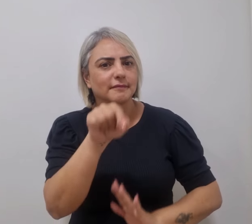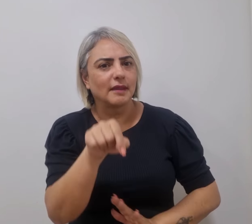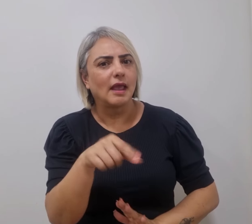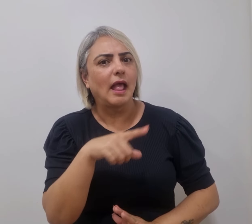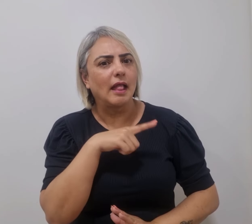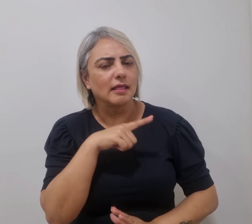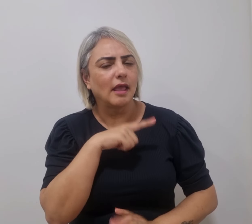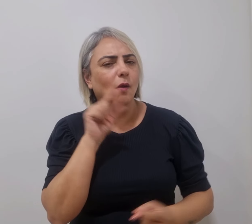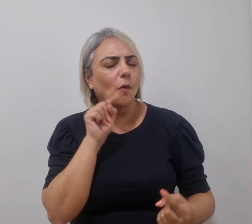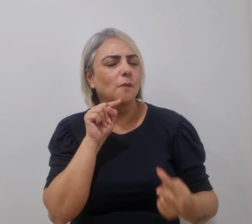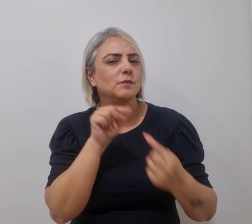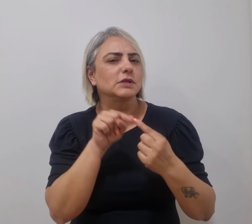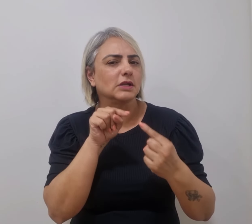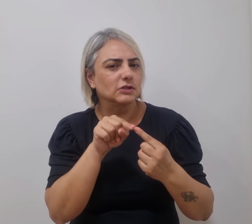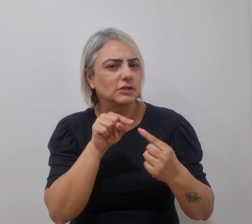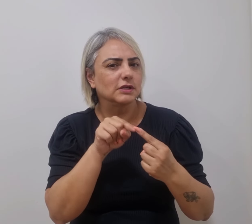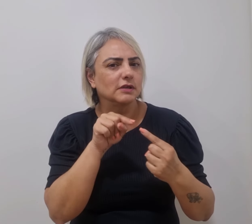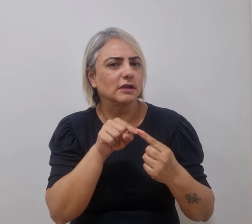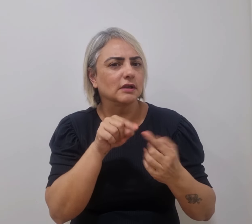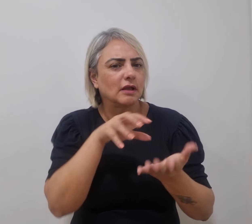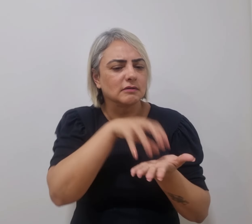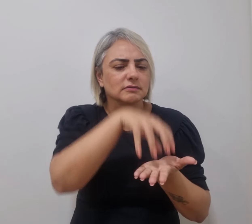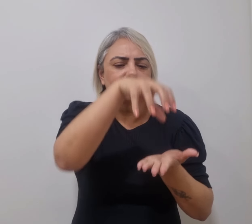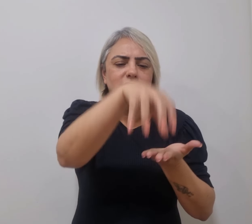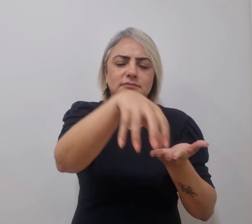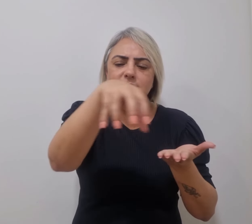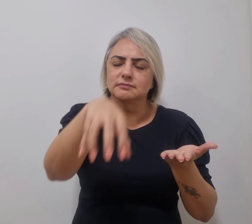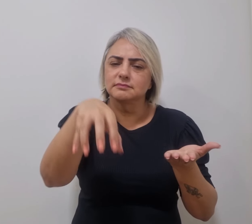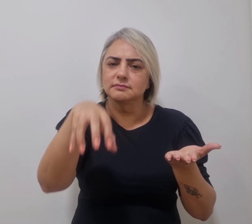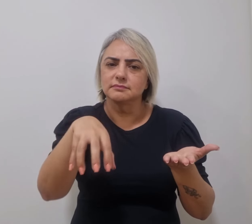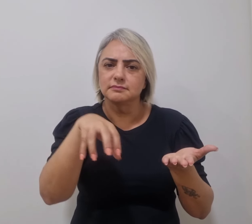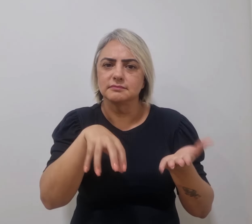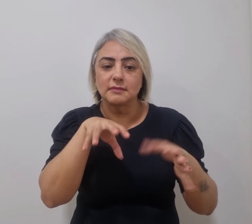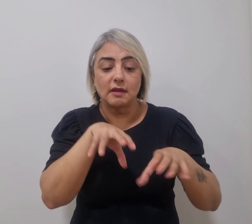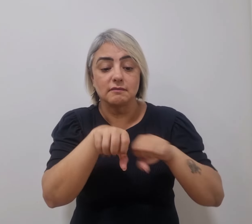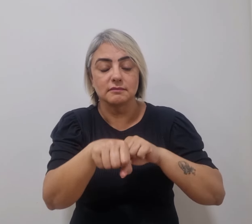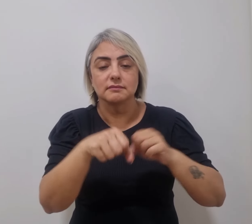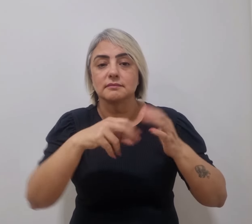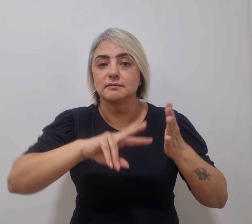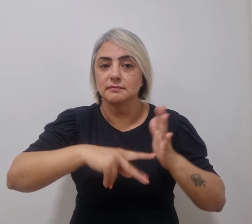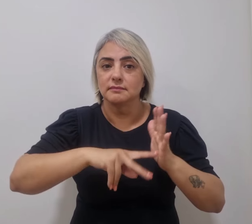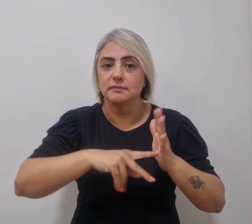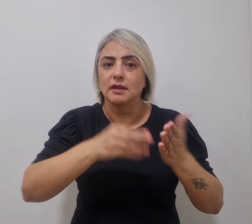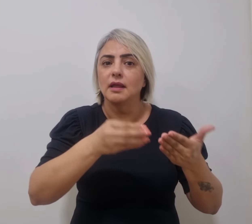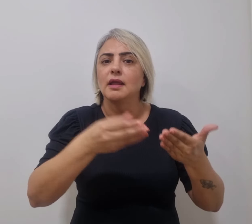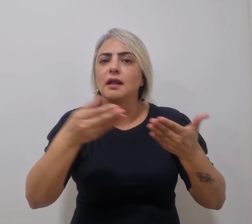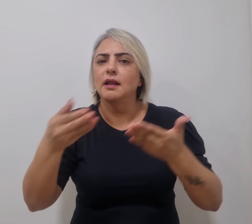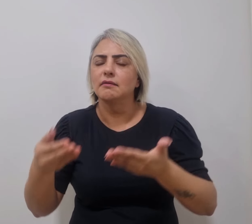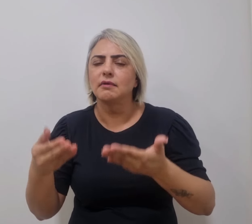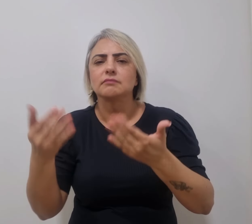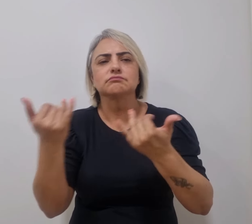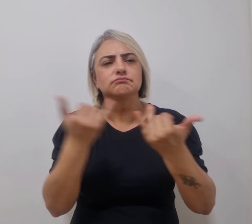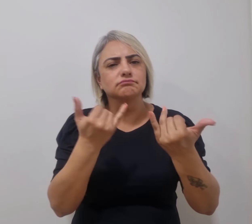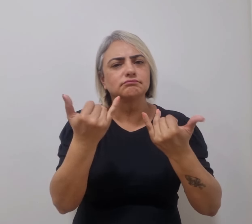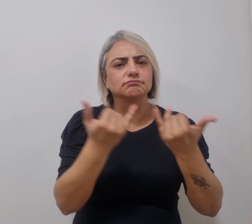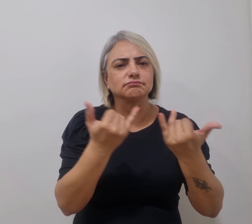por objetivo descentralizar a formação sindical e levar informação para a categoria.